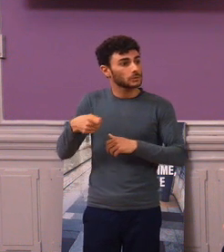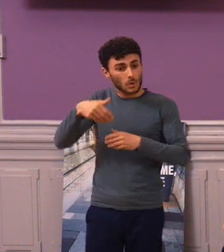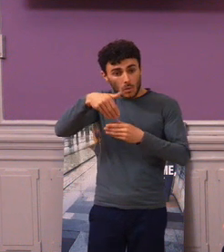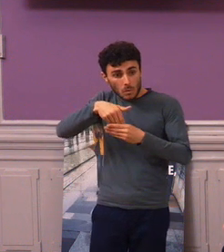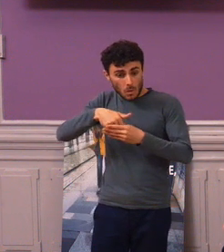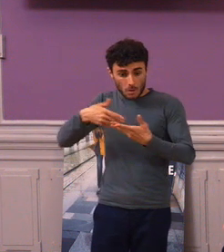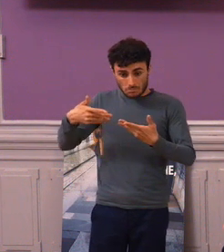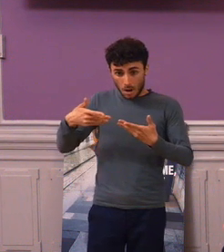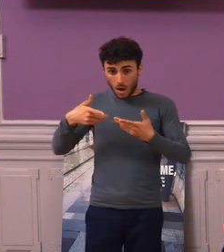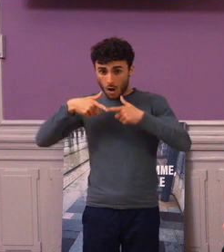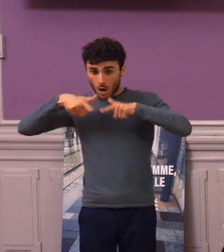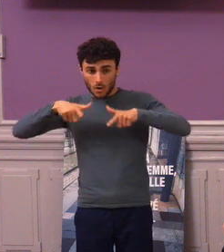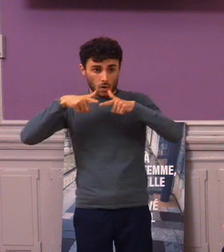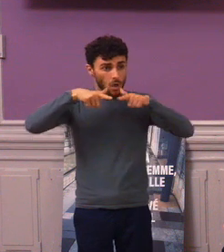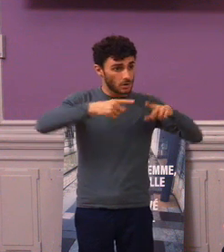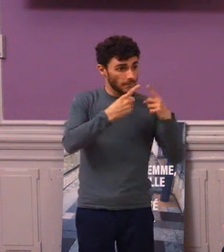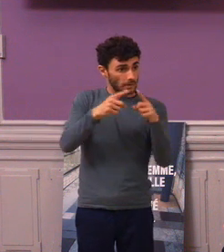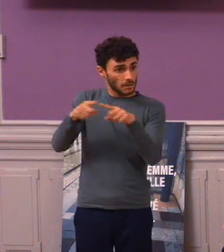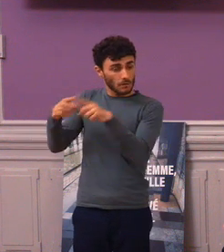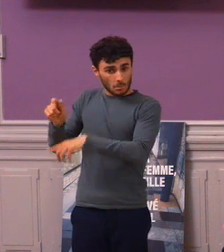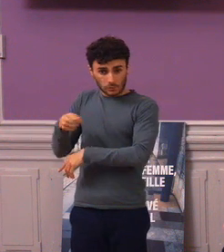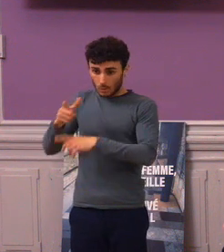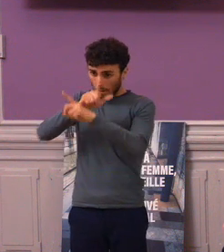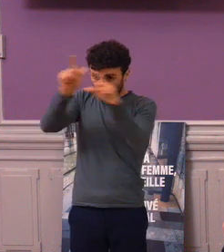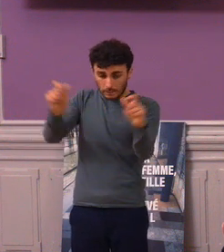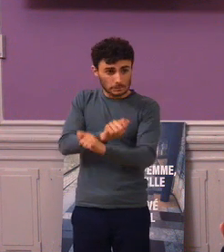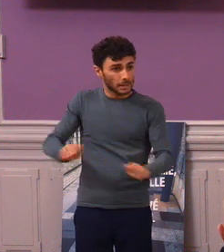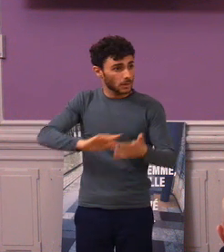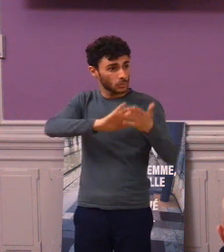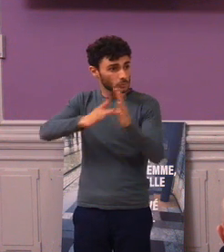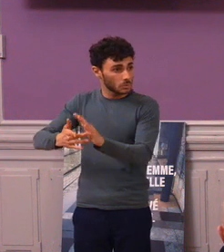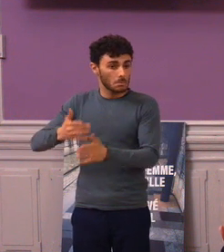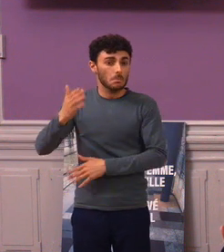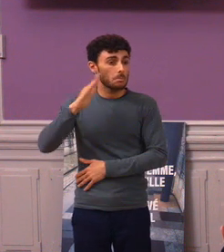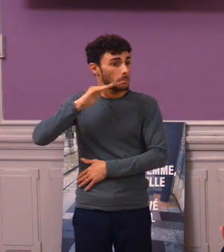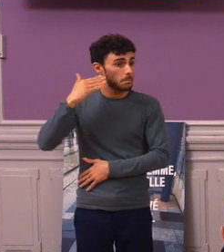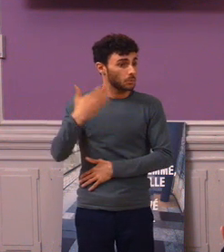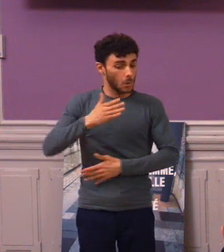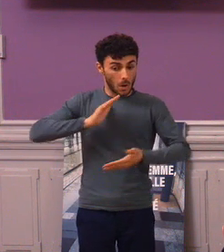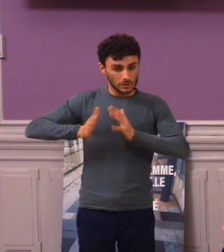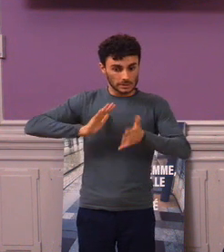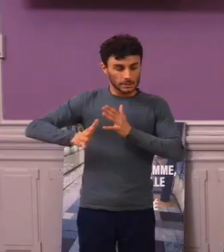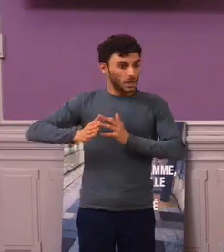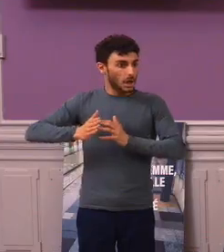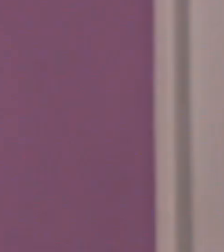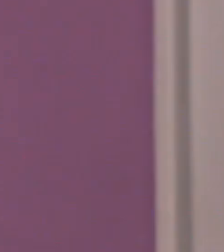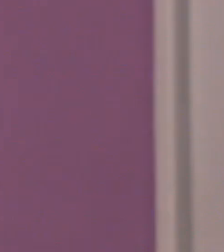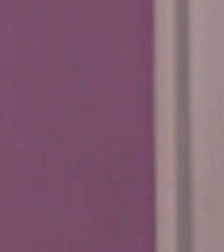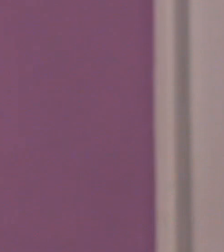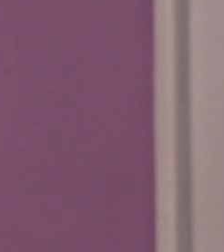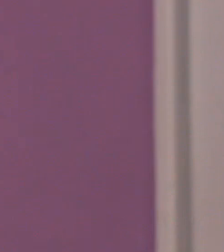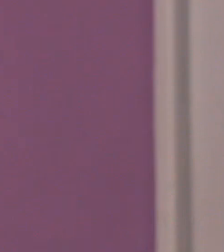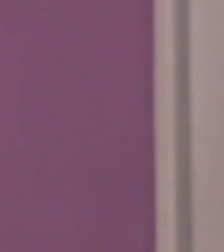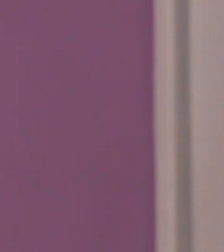différences linguistiques mais on n'a pas besoin forcément de parler la langue des signes pour communiquer ensemble donc nous créons